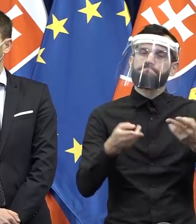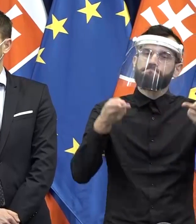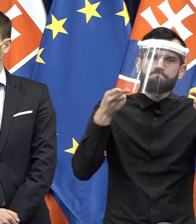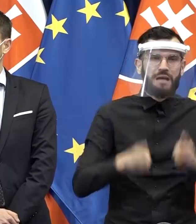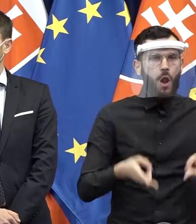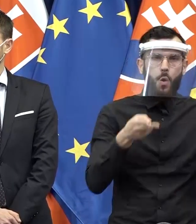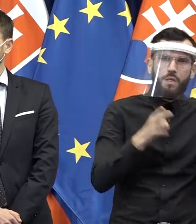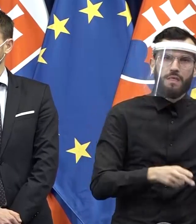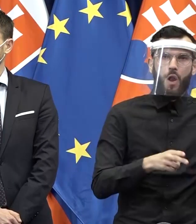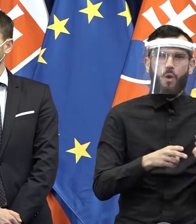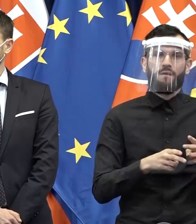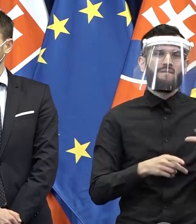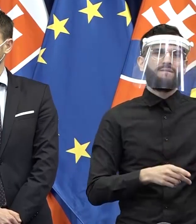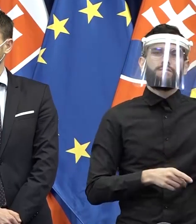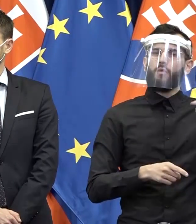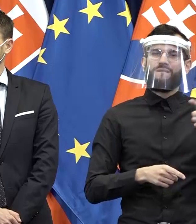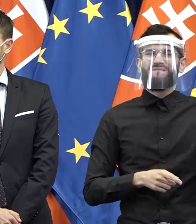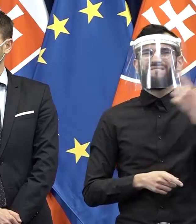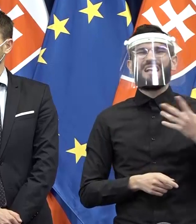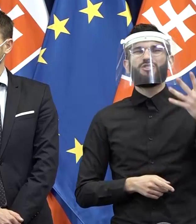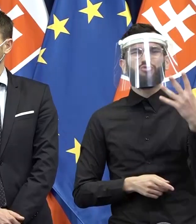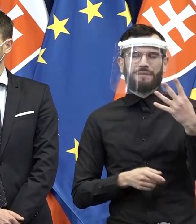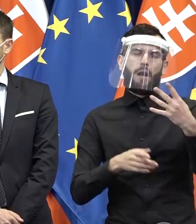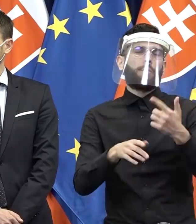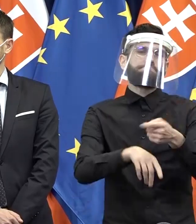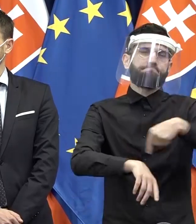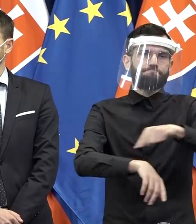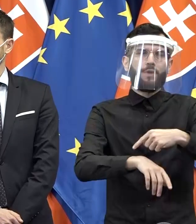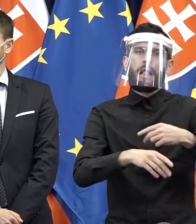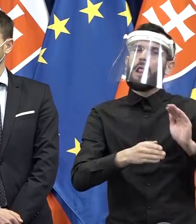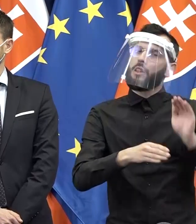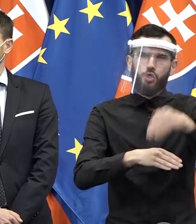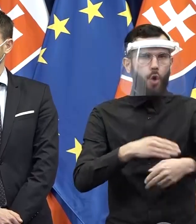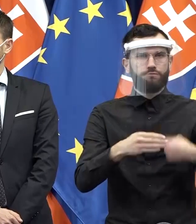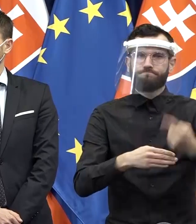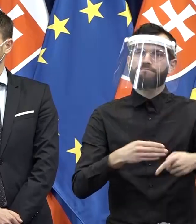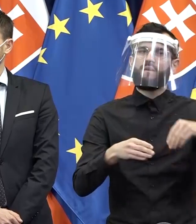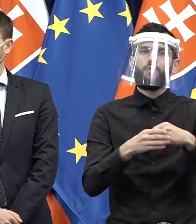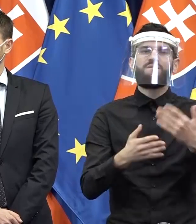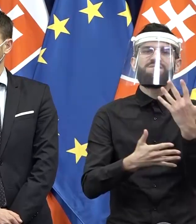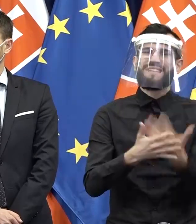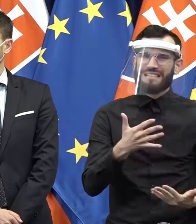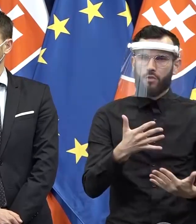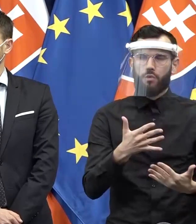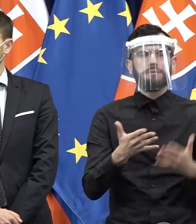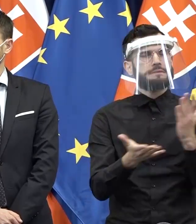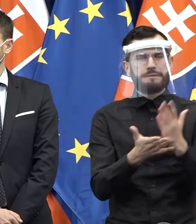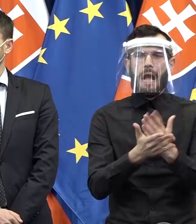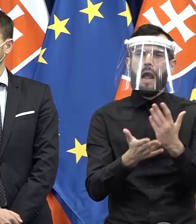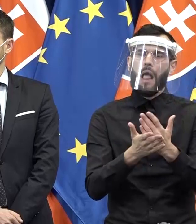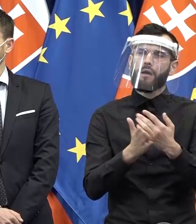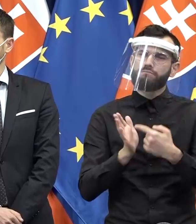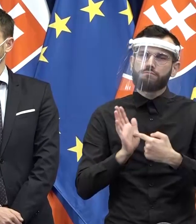k 24.00, aby sme vedeli za celý deň, aké máme výsledky. A vždy budú prístupné